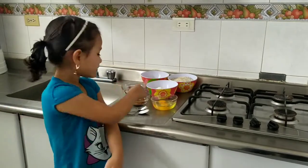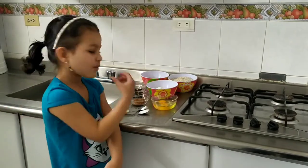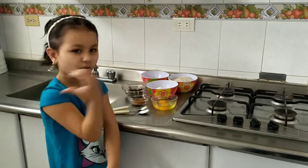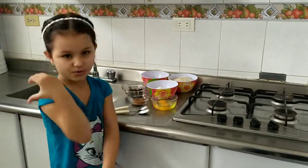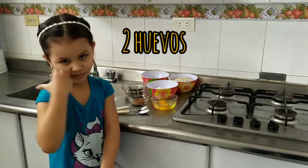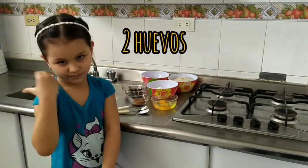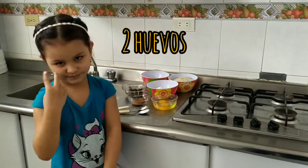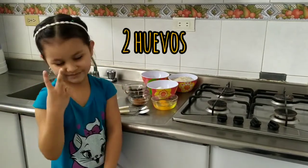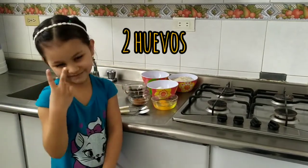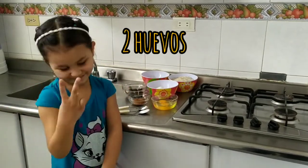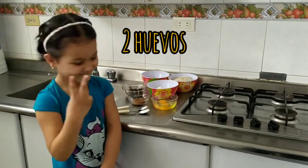huevos, dos,